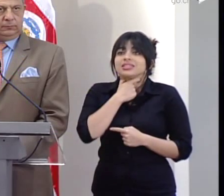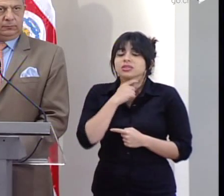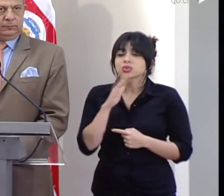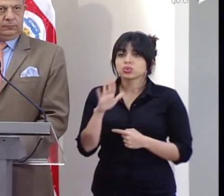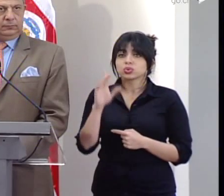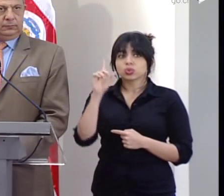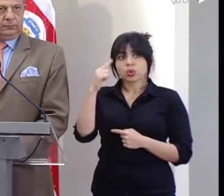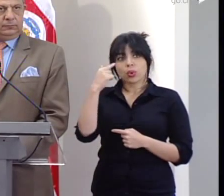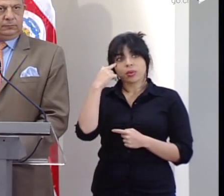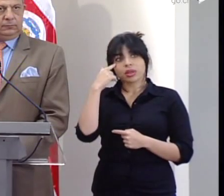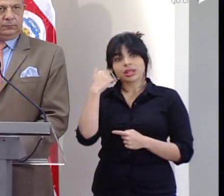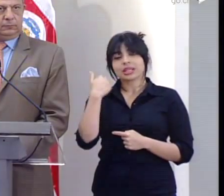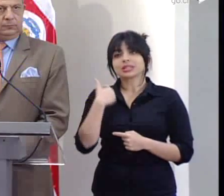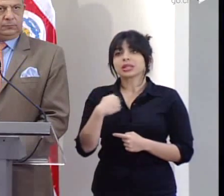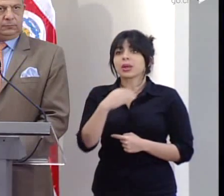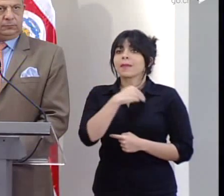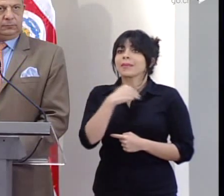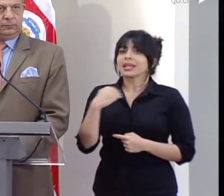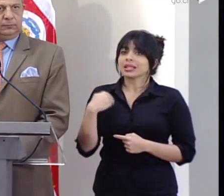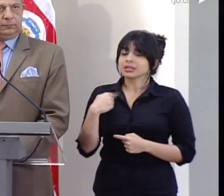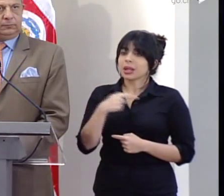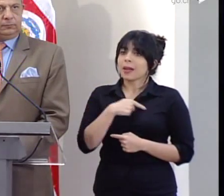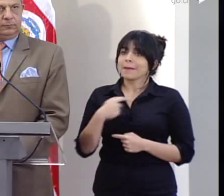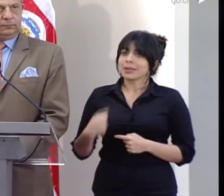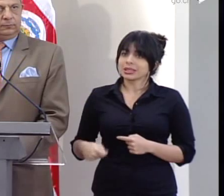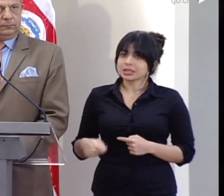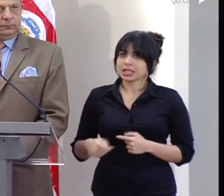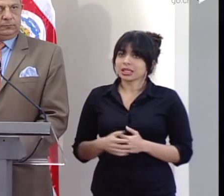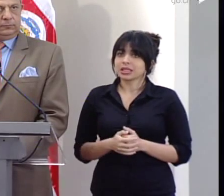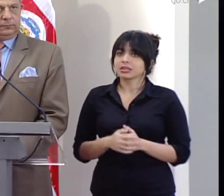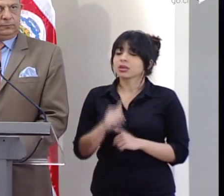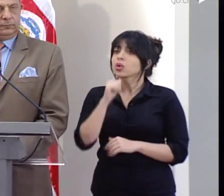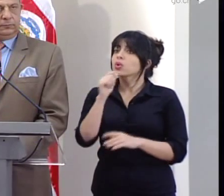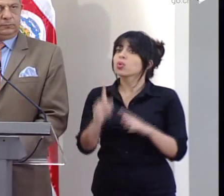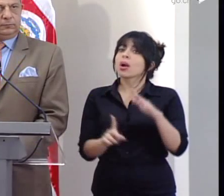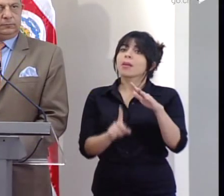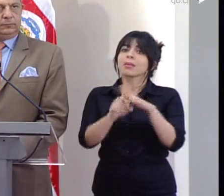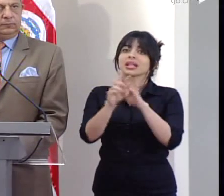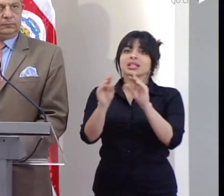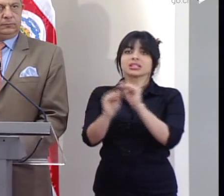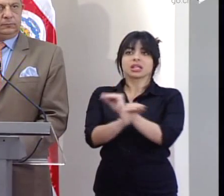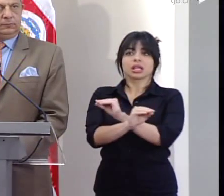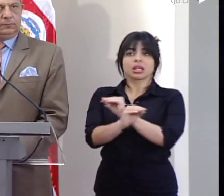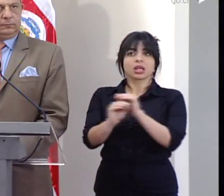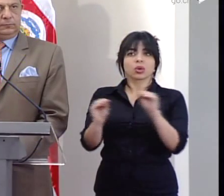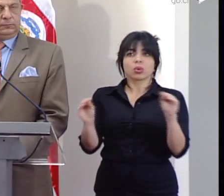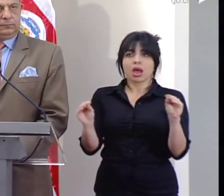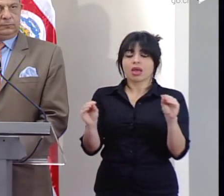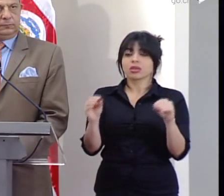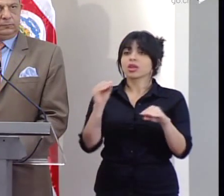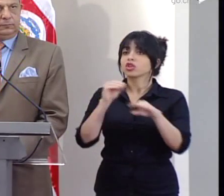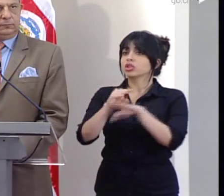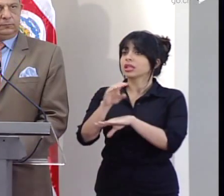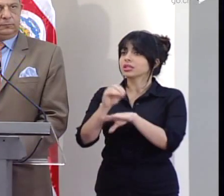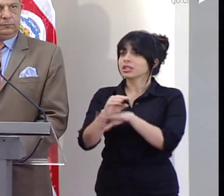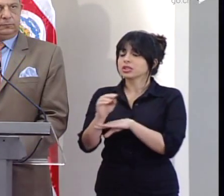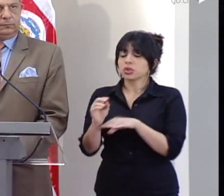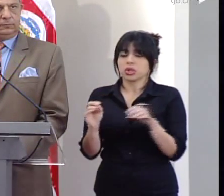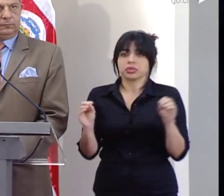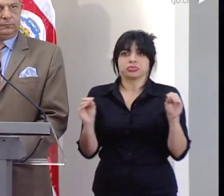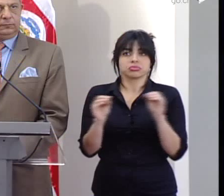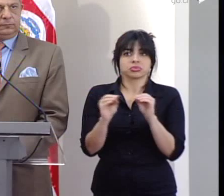gobierno, el señor ministro de la Presidencia no aparece por ningún lado, ni sus asesores.